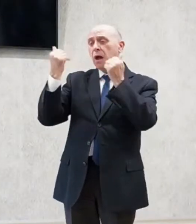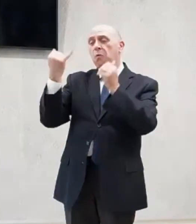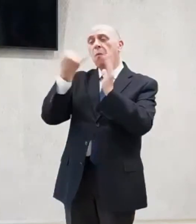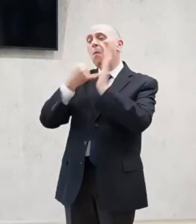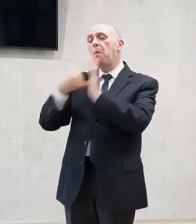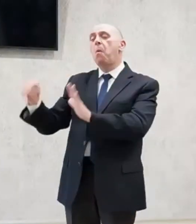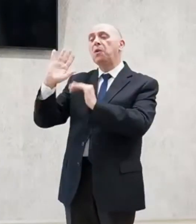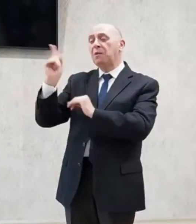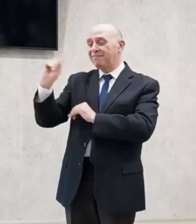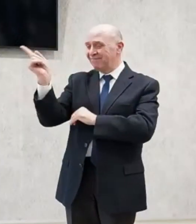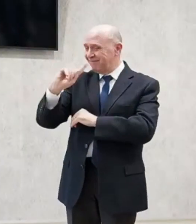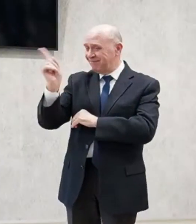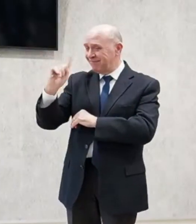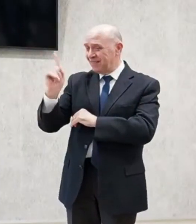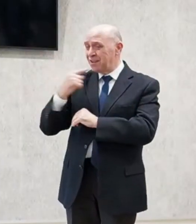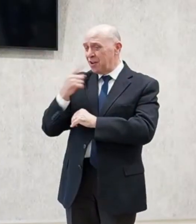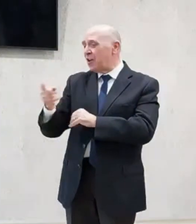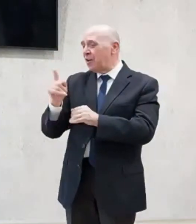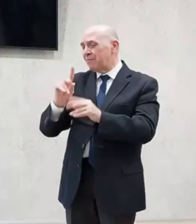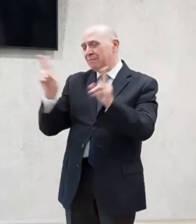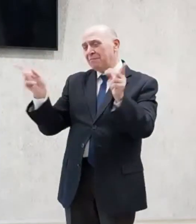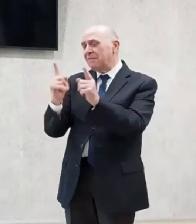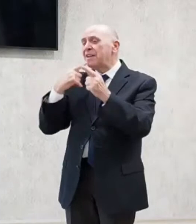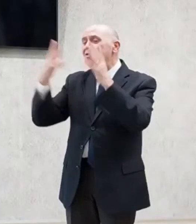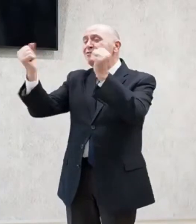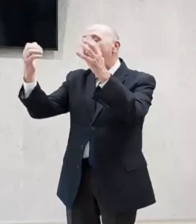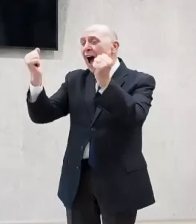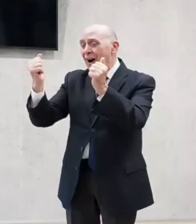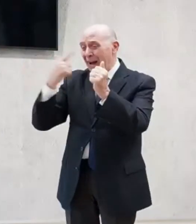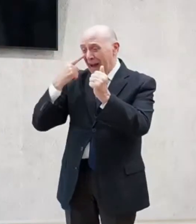ma gli stiamo dicendo ciao arrivederci